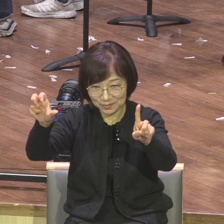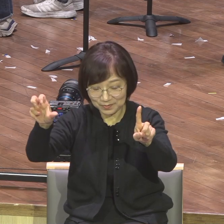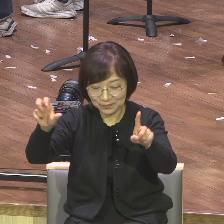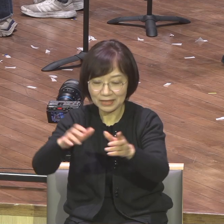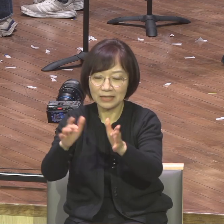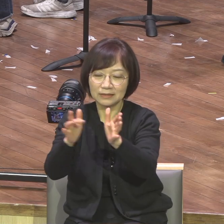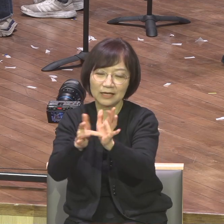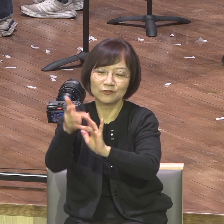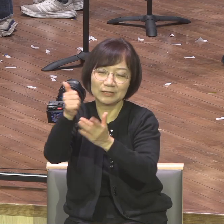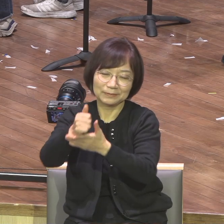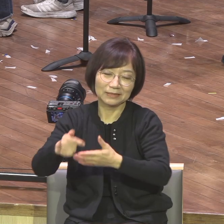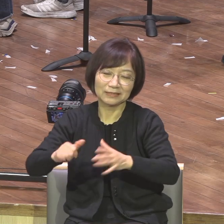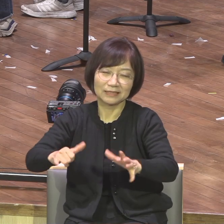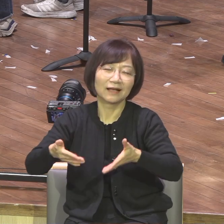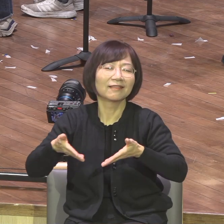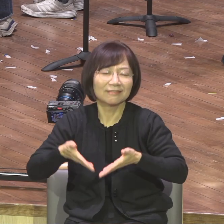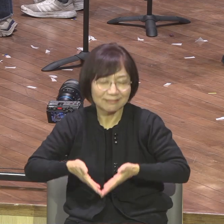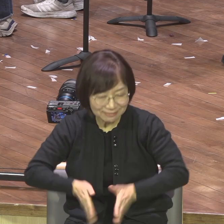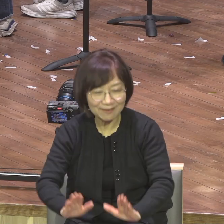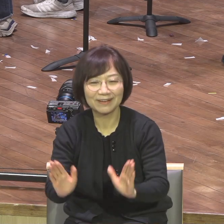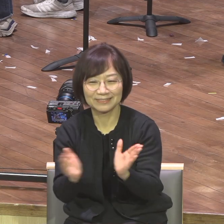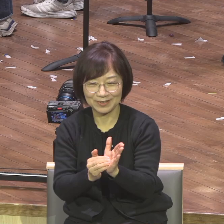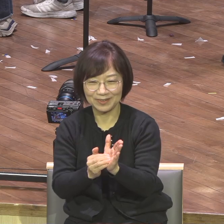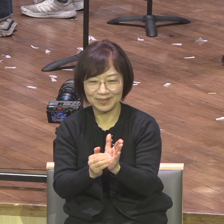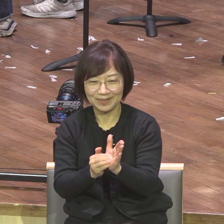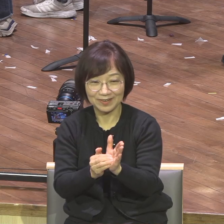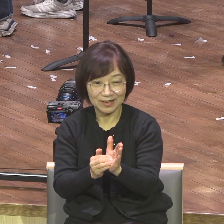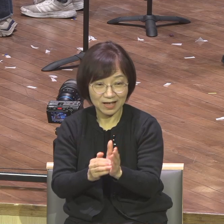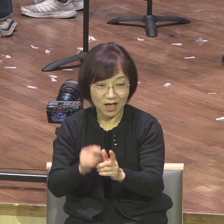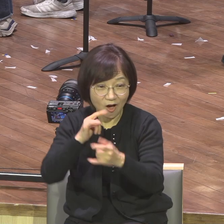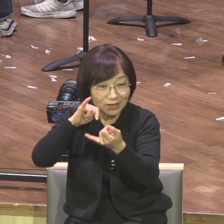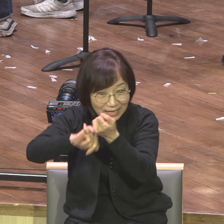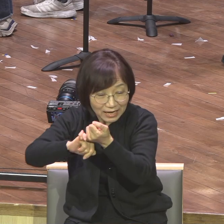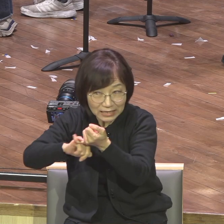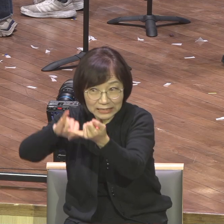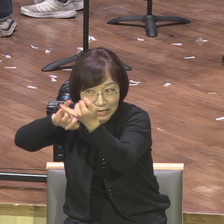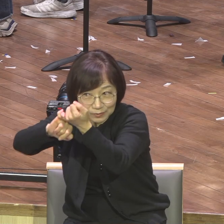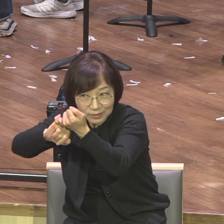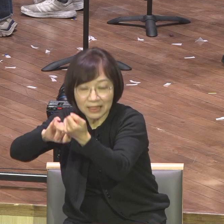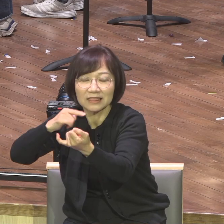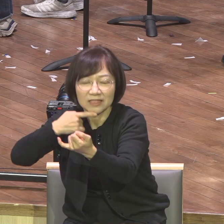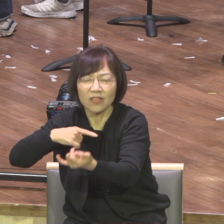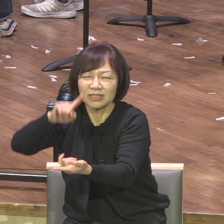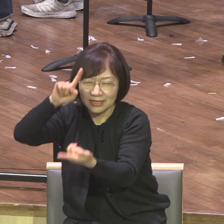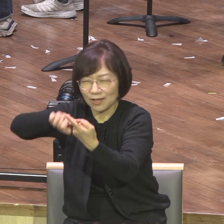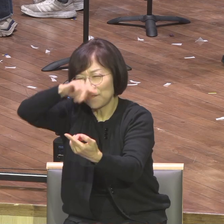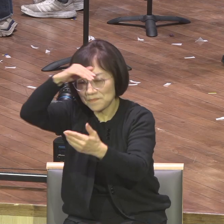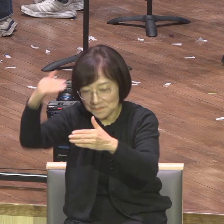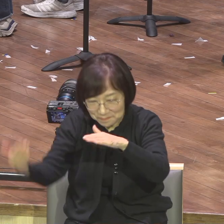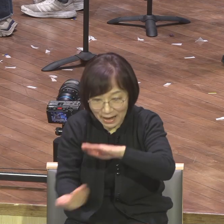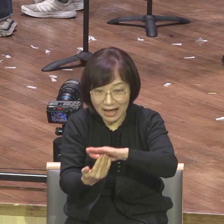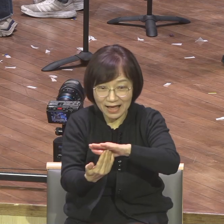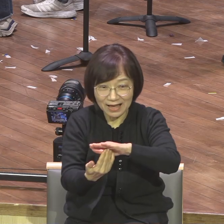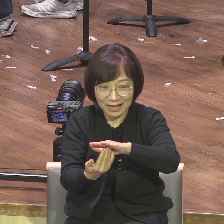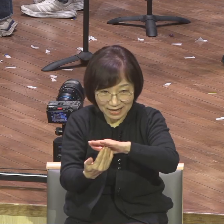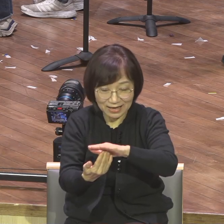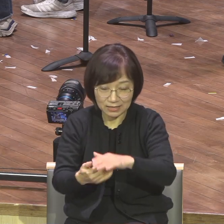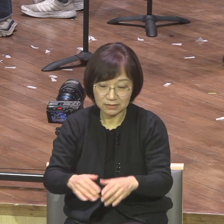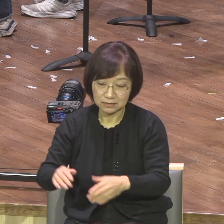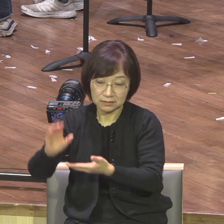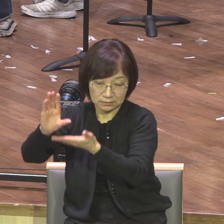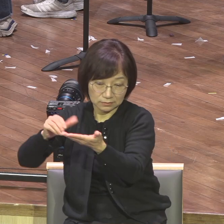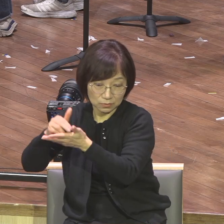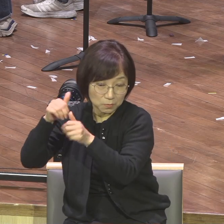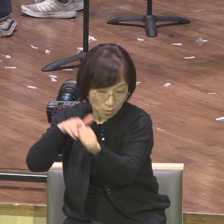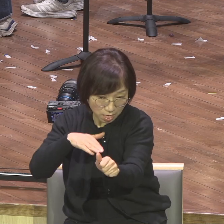예수님이 드디어 오셨습니다. 그거를 언약 성취라 그럽니다. 언약 성취. 왜 예수님이 오셨냐?